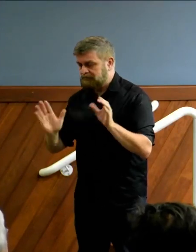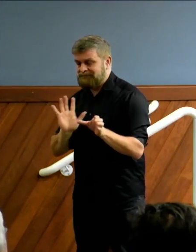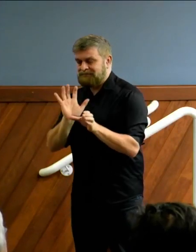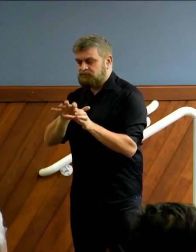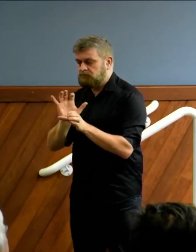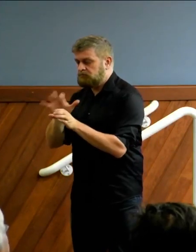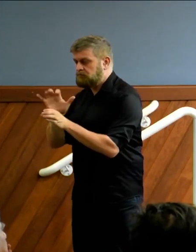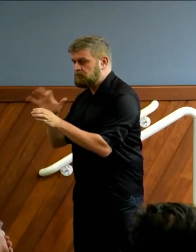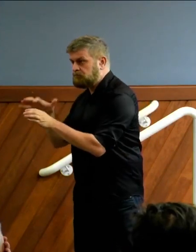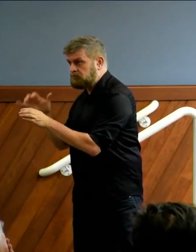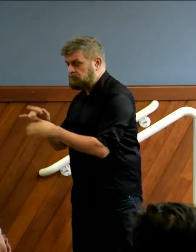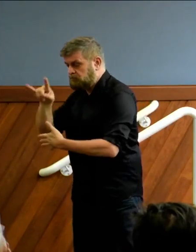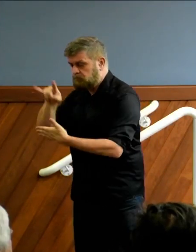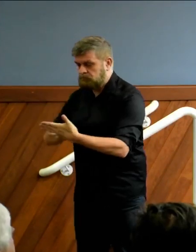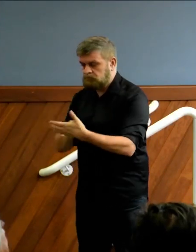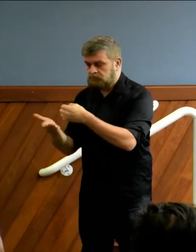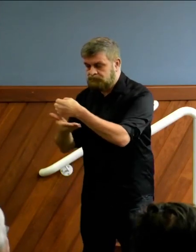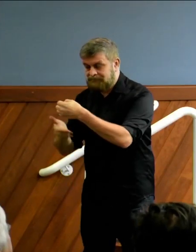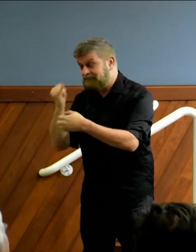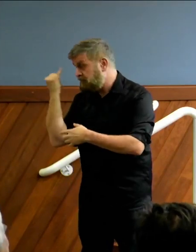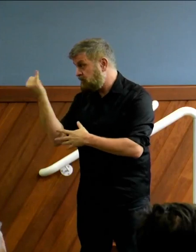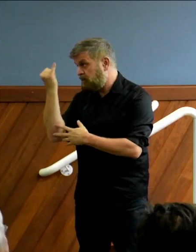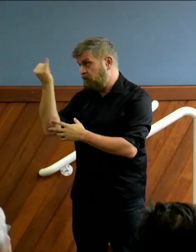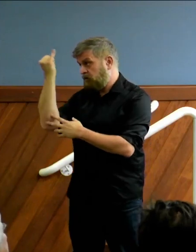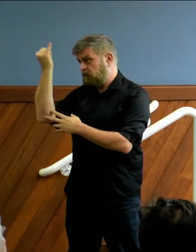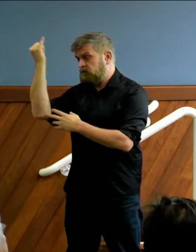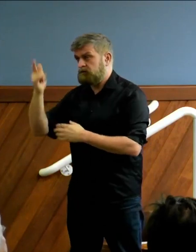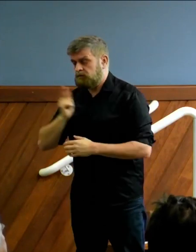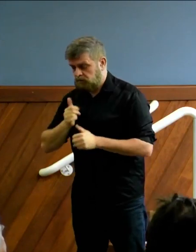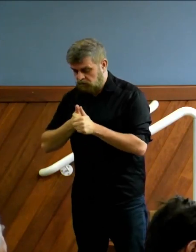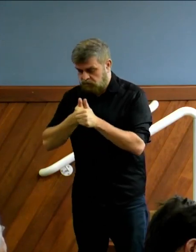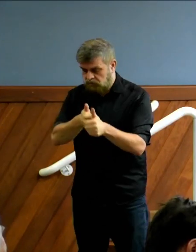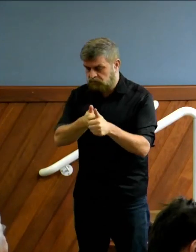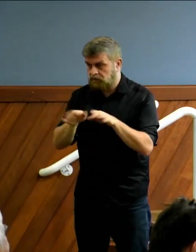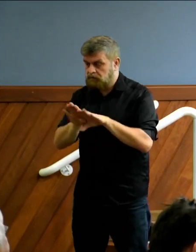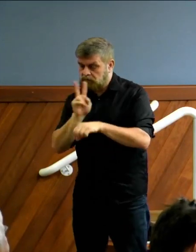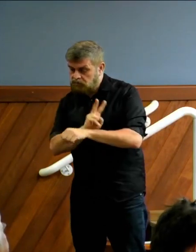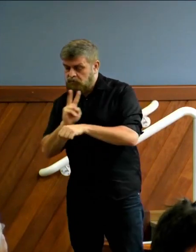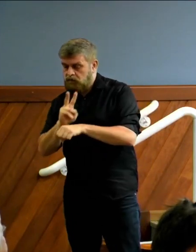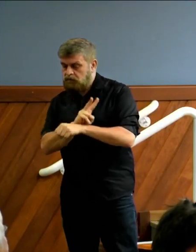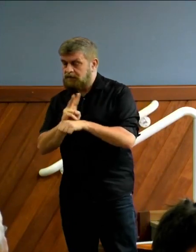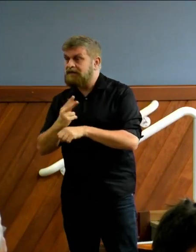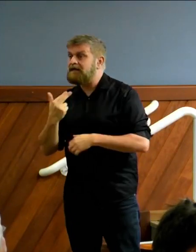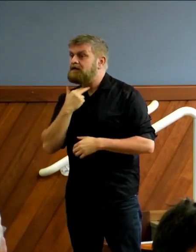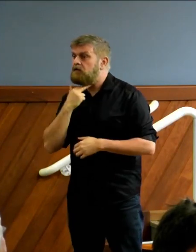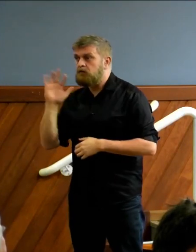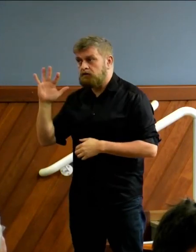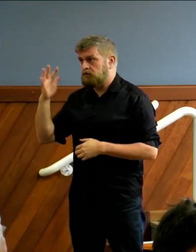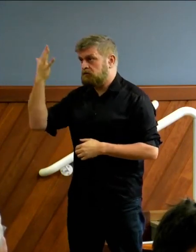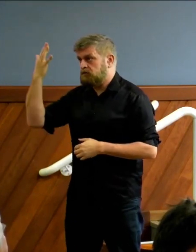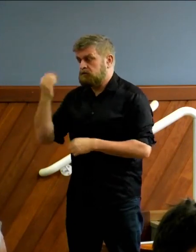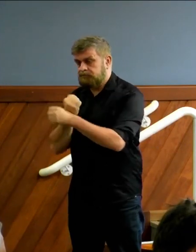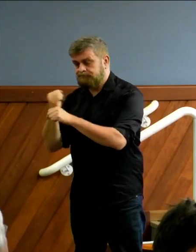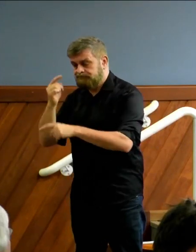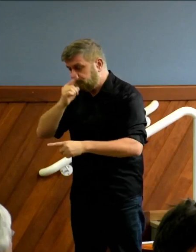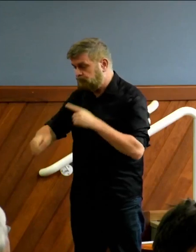dados sobre esse documento é importantíssimo. Não só acompanhar, como blindar. Como não fazer isso acontecer. Por